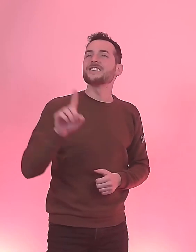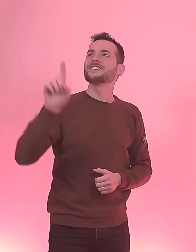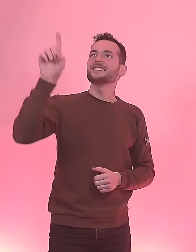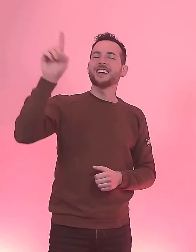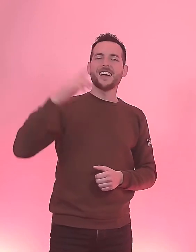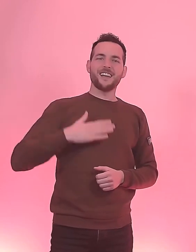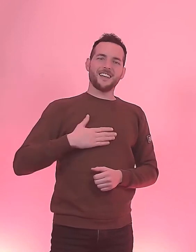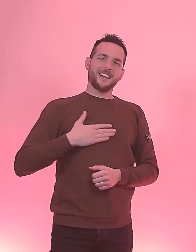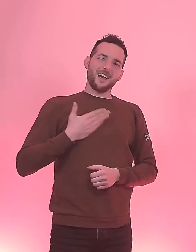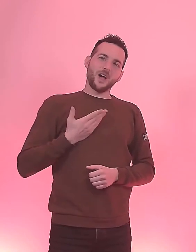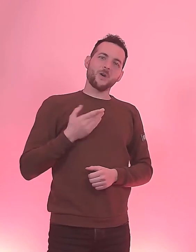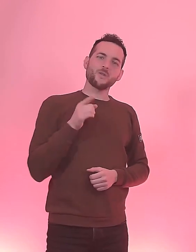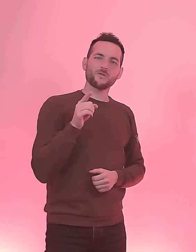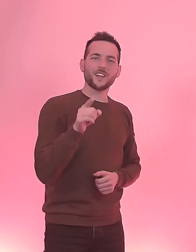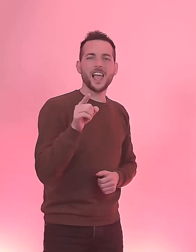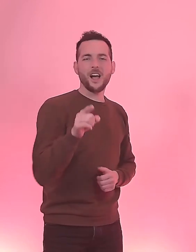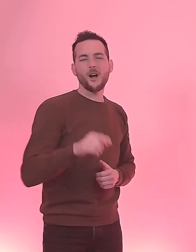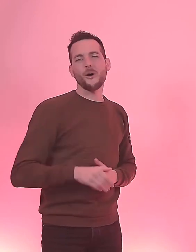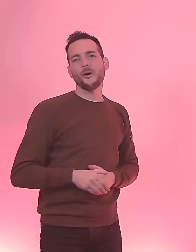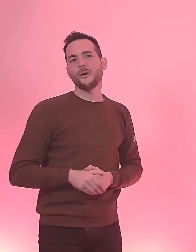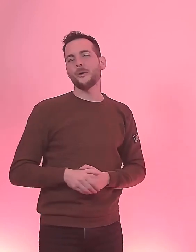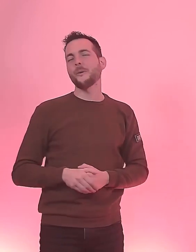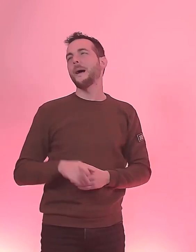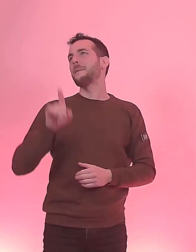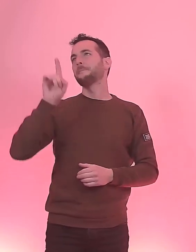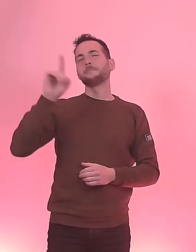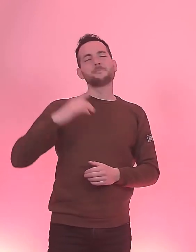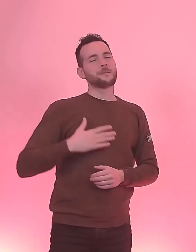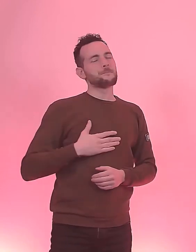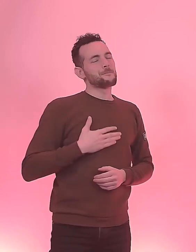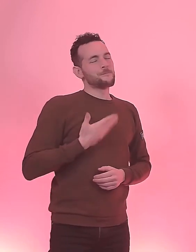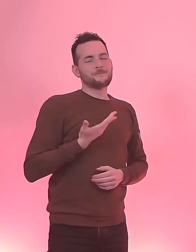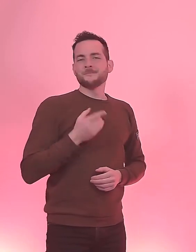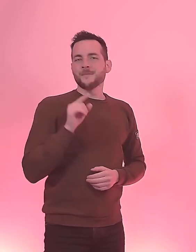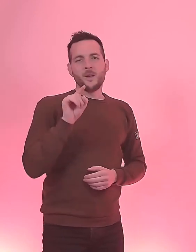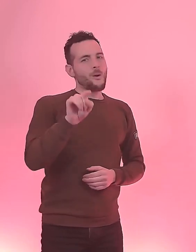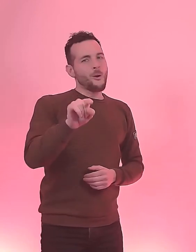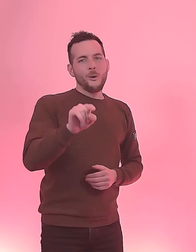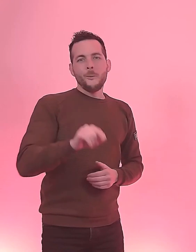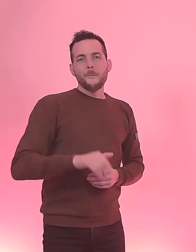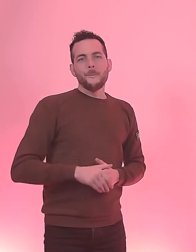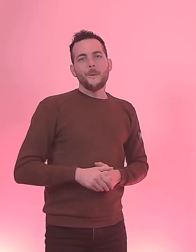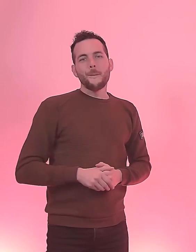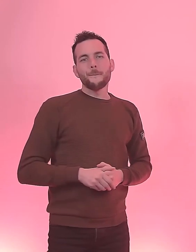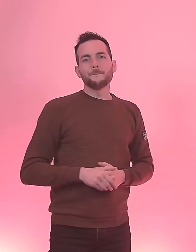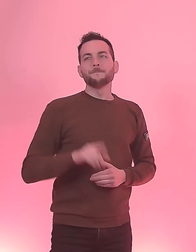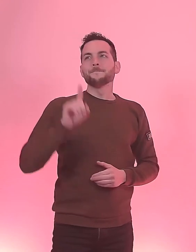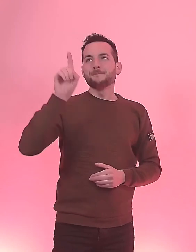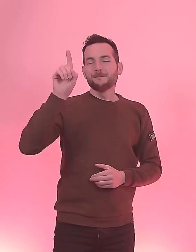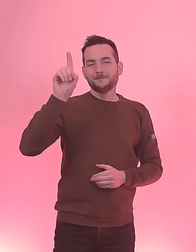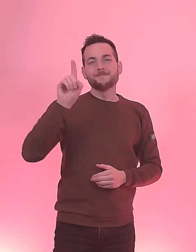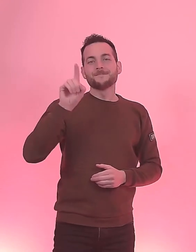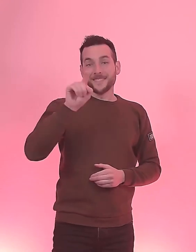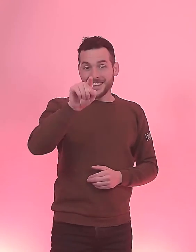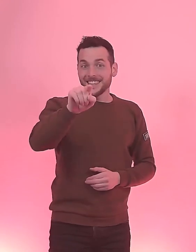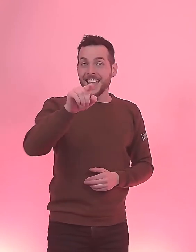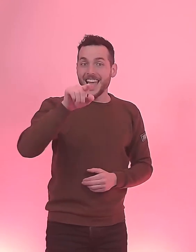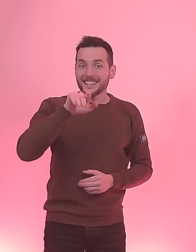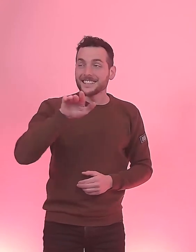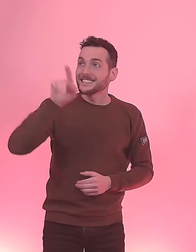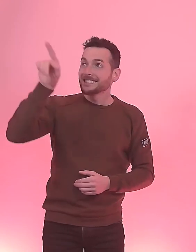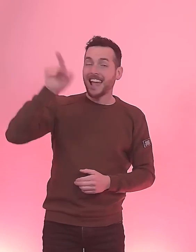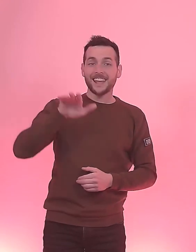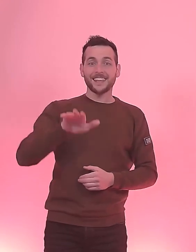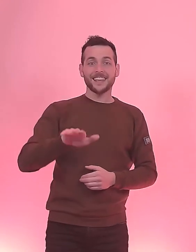van ja want zijn gewaad van ja je bent oké